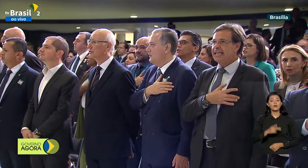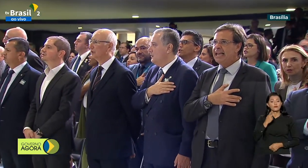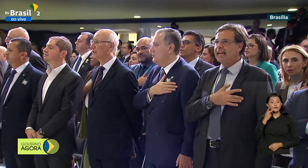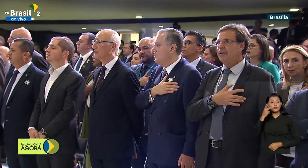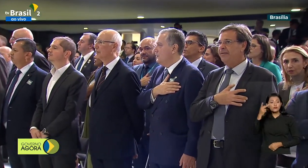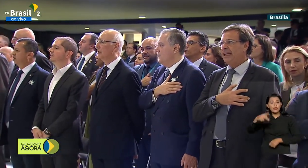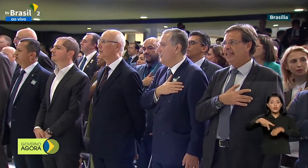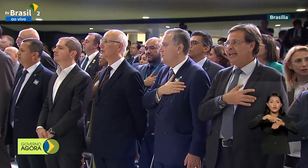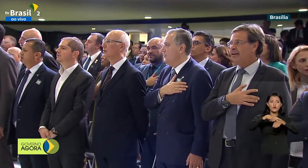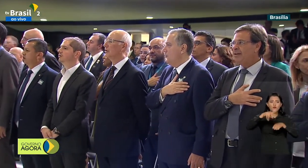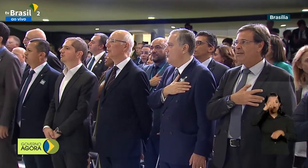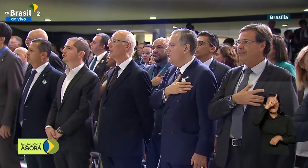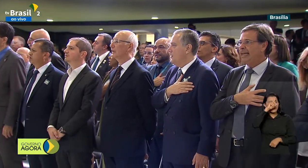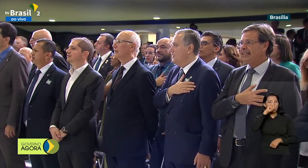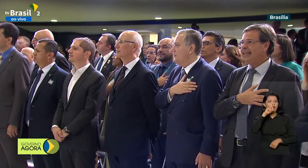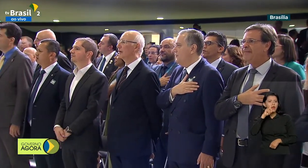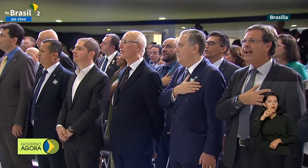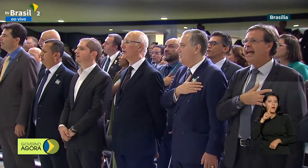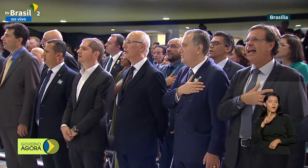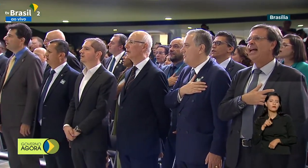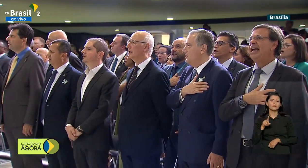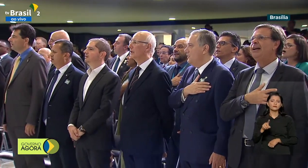E aí